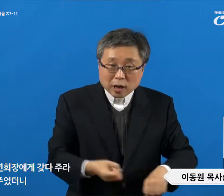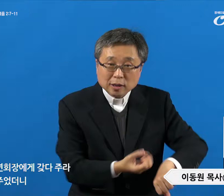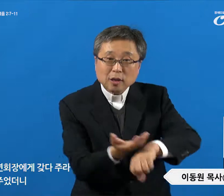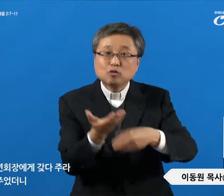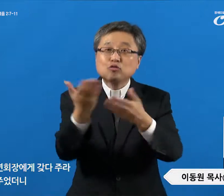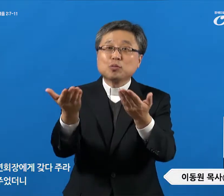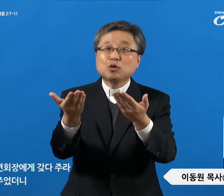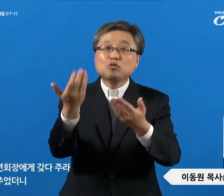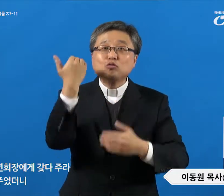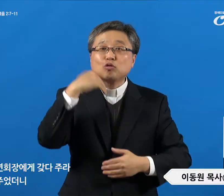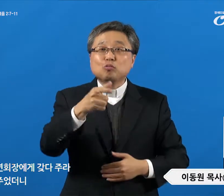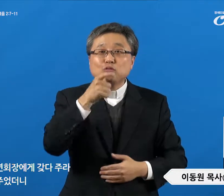않겠어요?